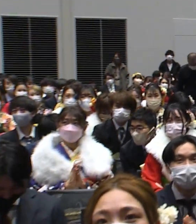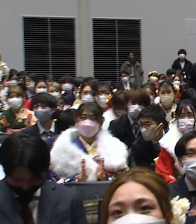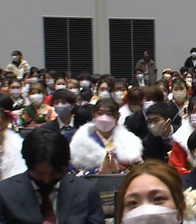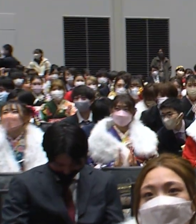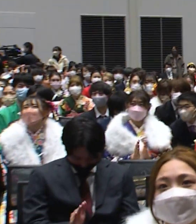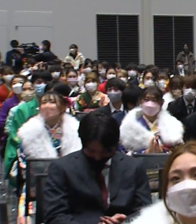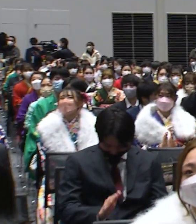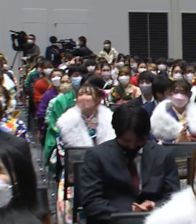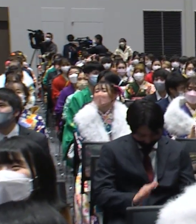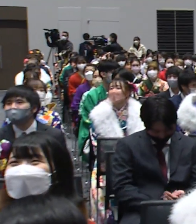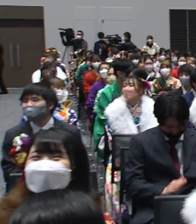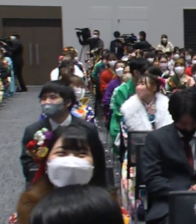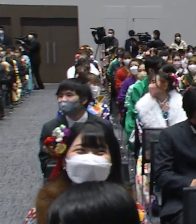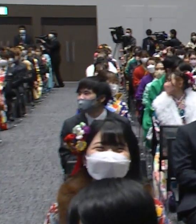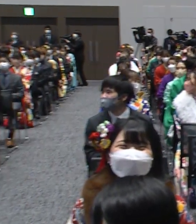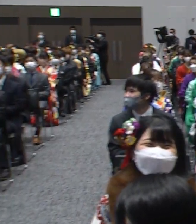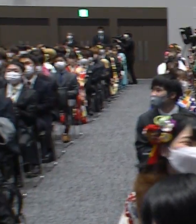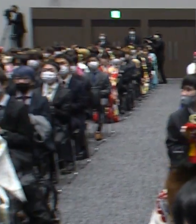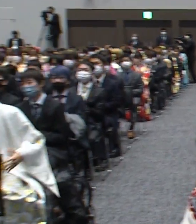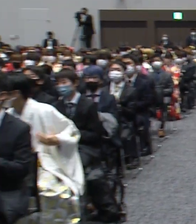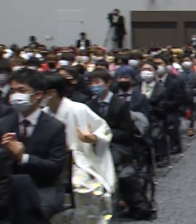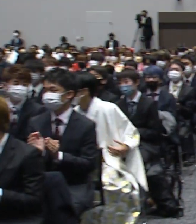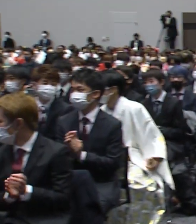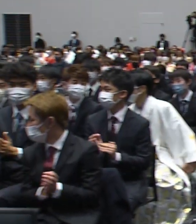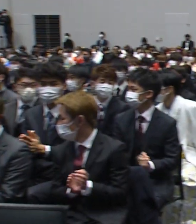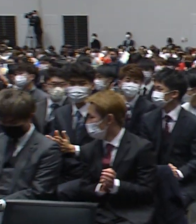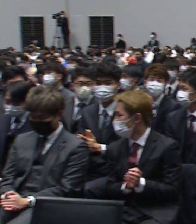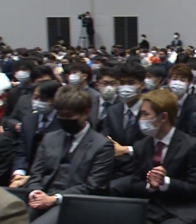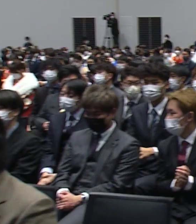ご出席頂き誠に有難うございました